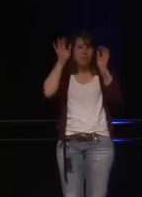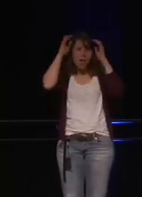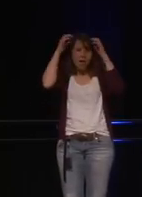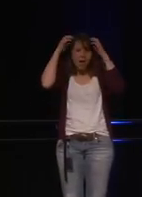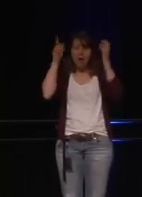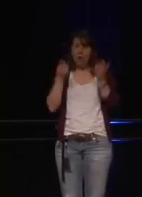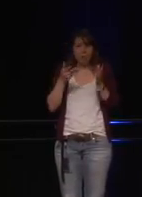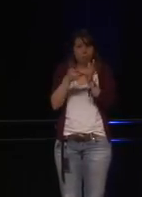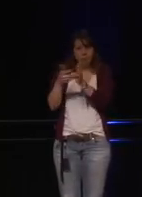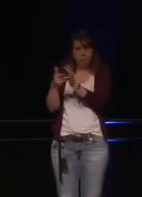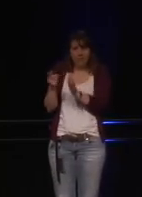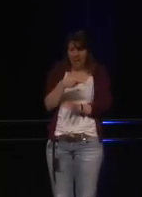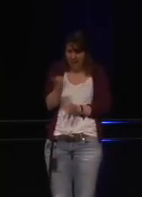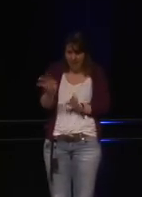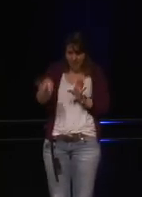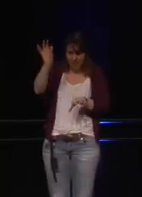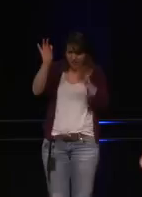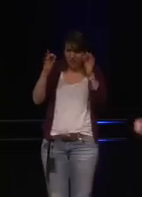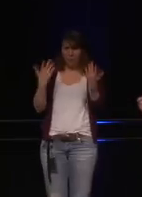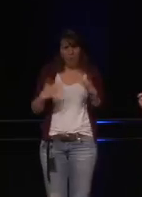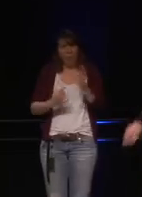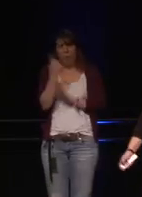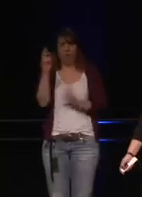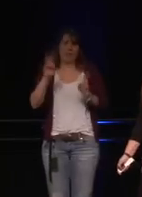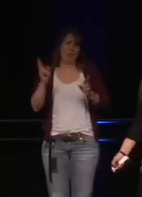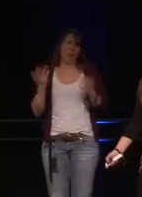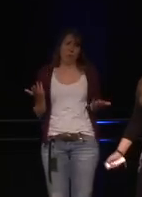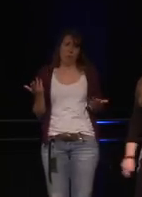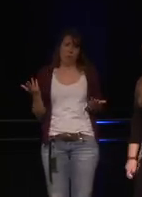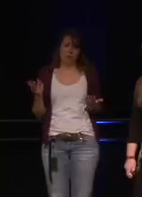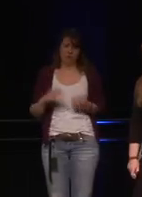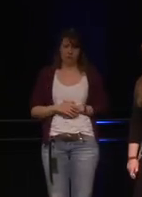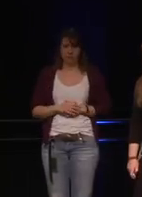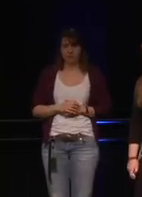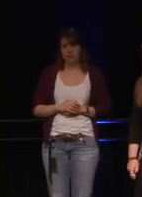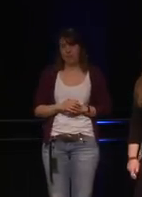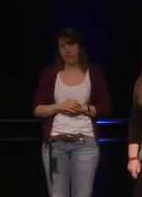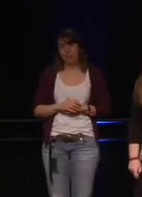son incluso críticos o extremadamente críticos.